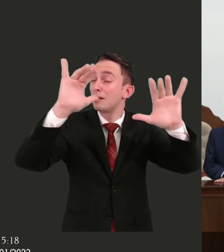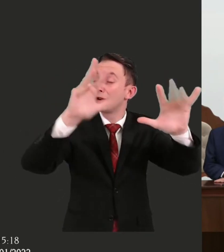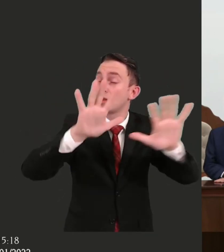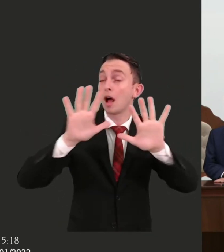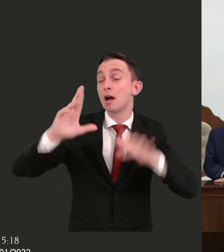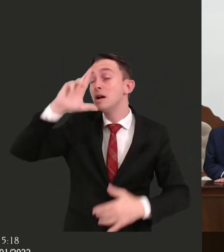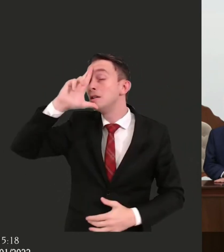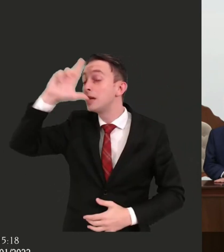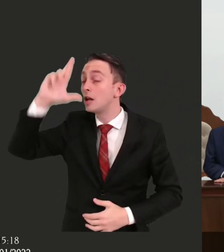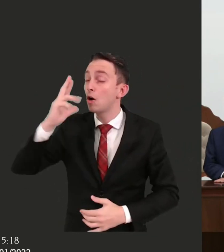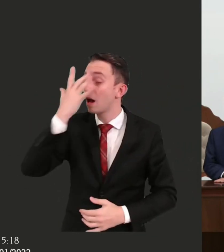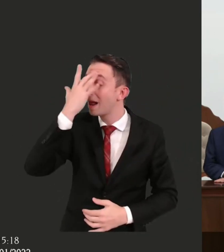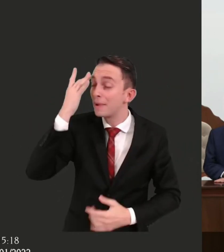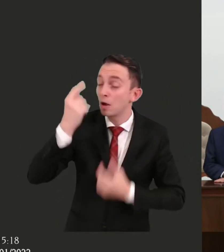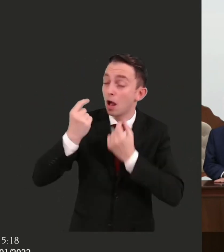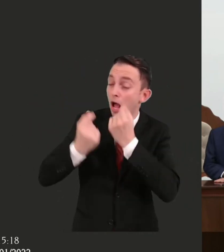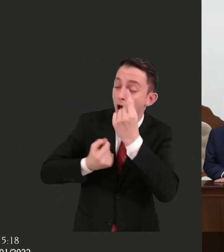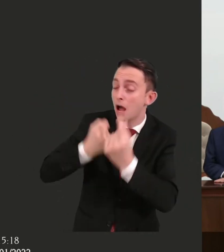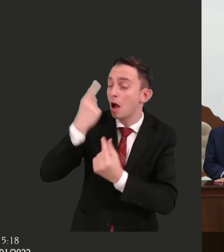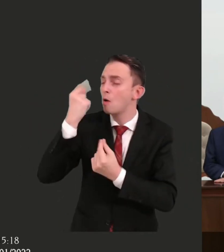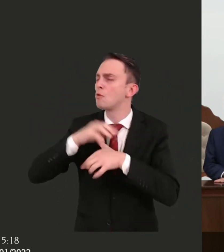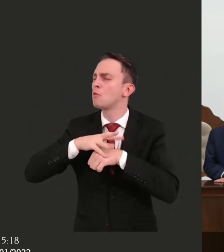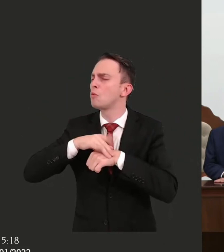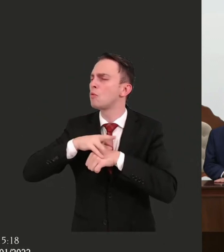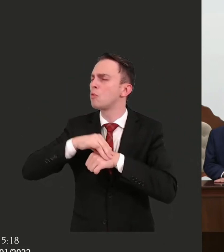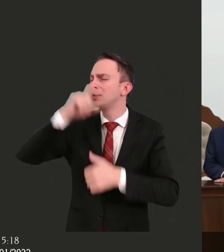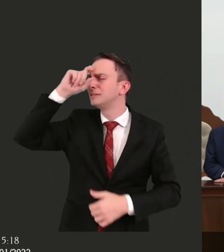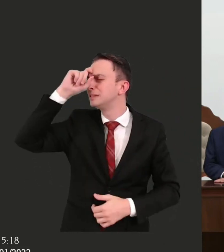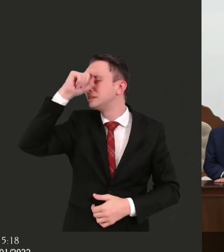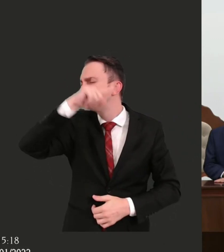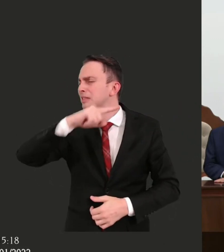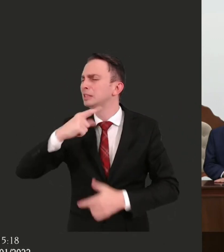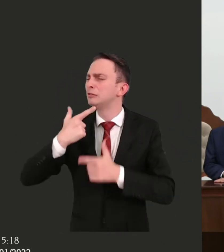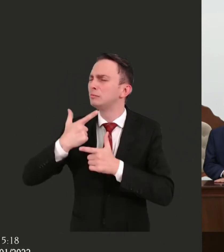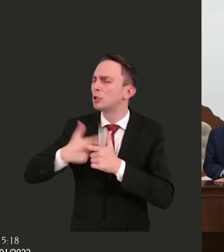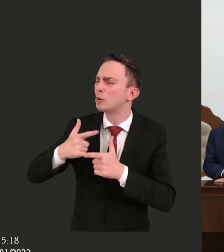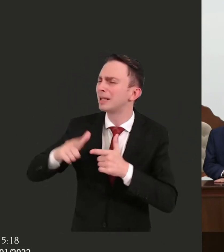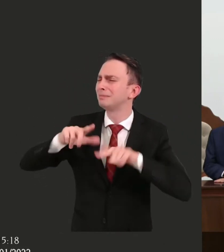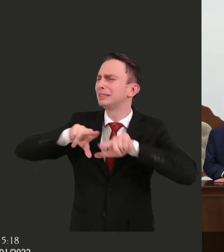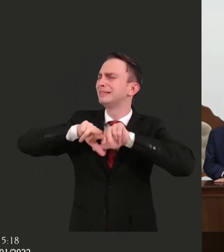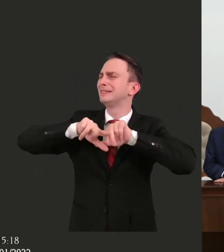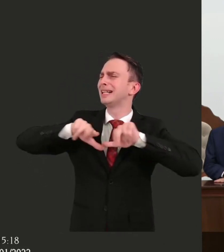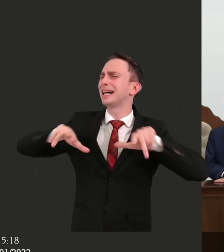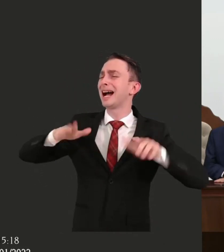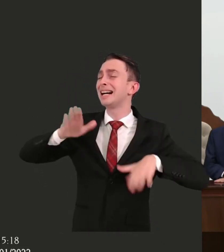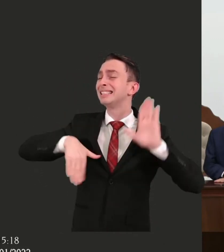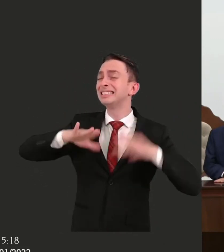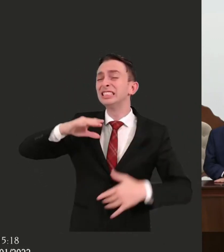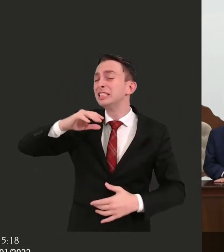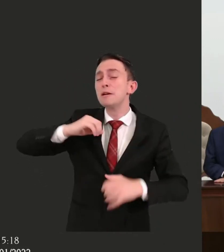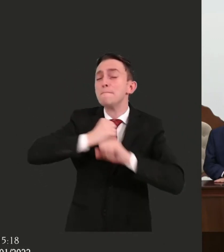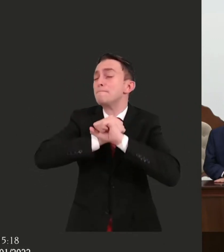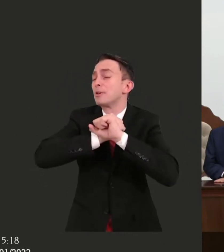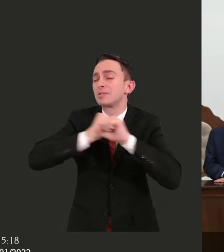por provas difíceis, enfermidades, situações, Senhor, que só Tu pode ajudar. Mas